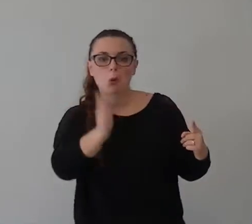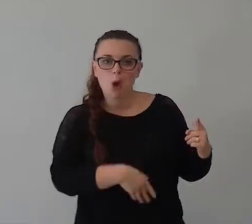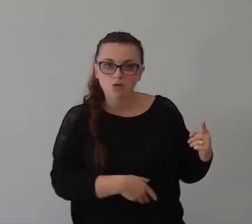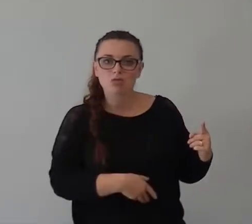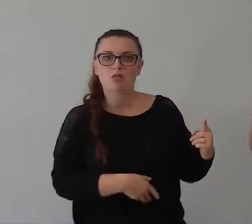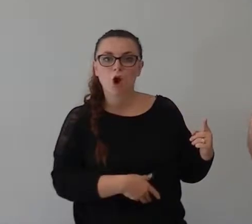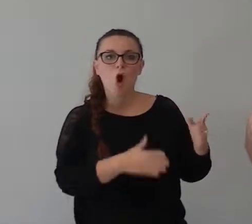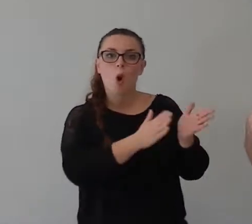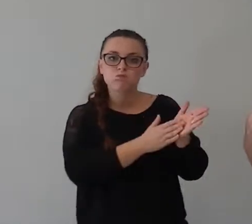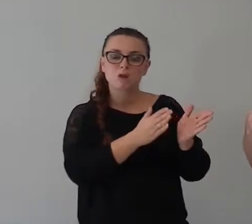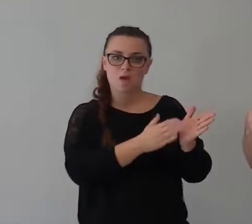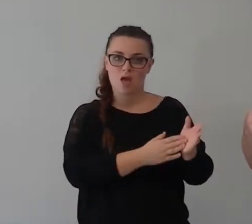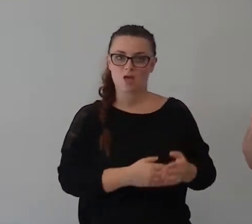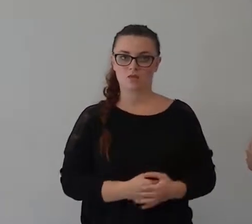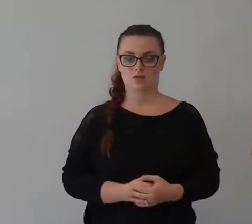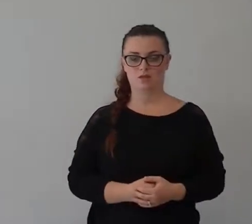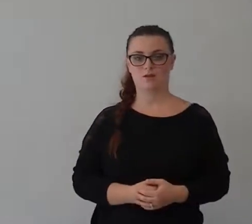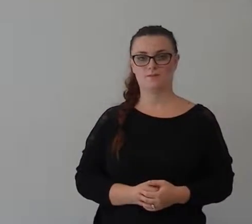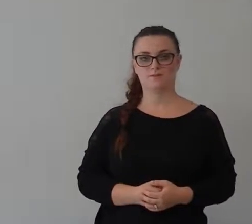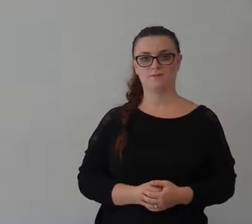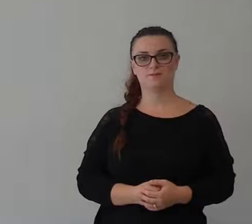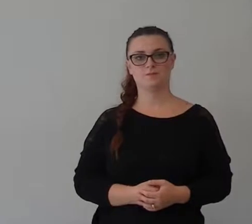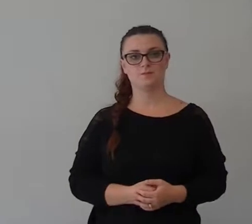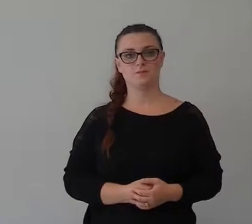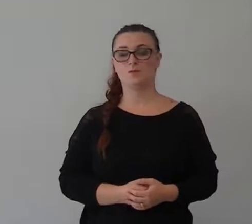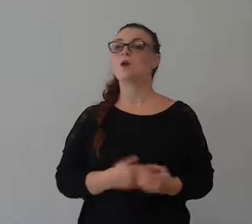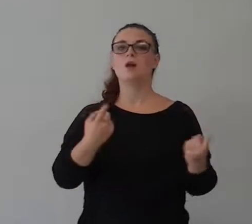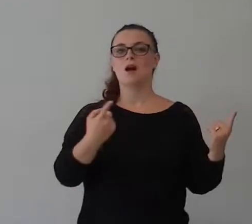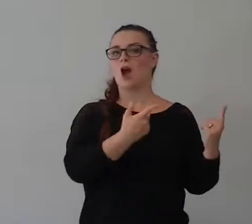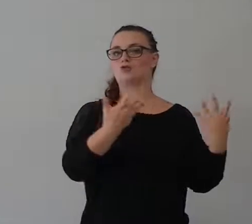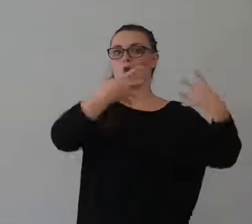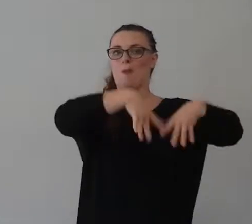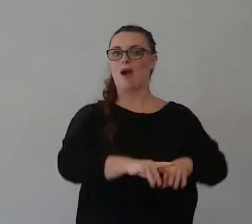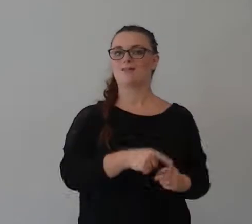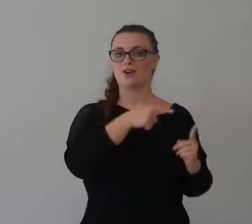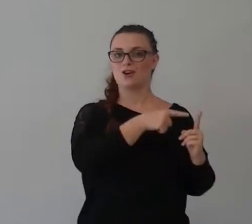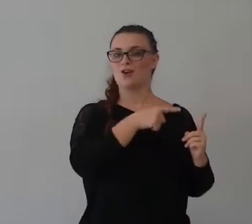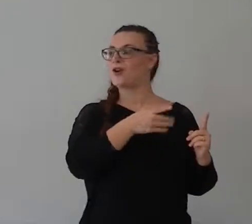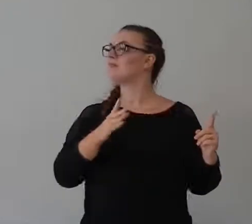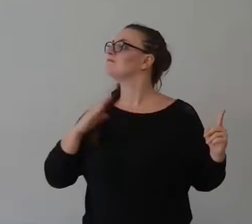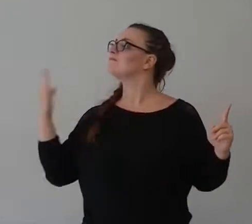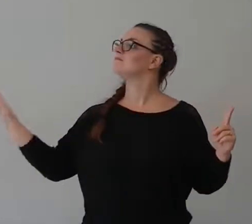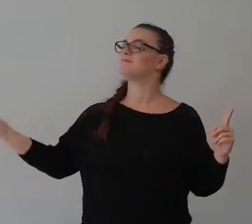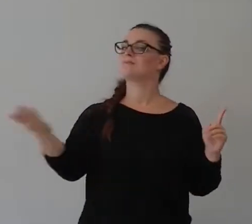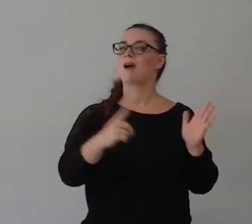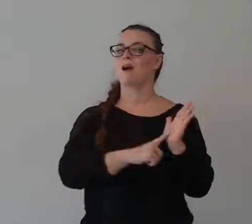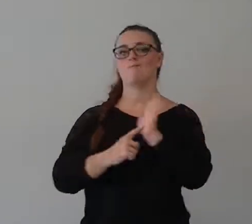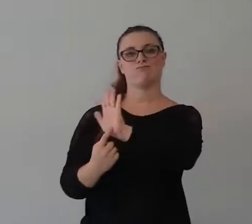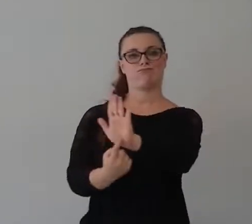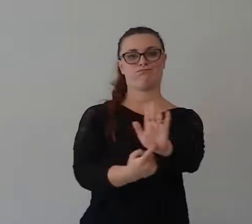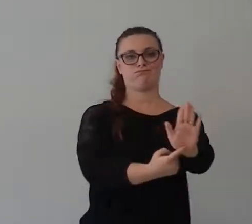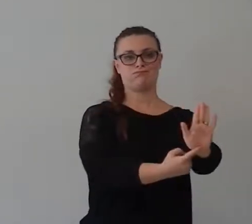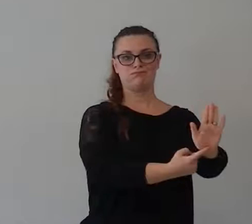moabita, che allora non si sapeva nemmeno che era una credente, guardate quello che ha fatto una di morta, vedete come si comporta, stava